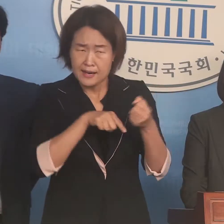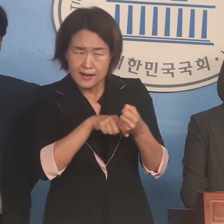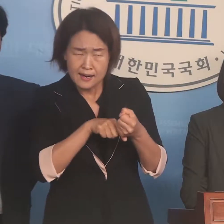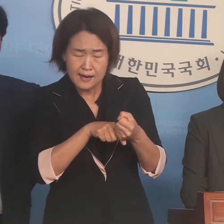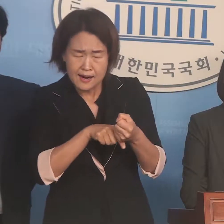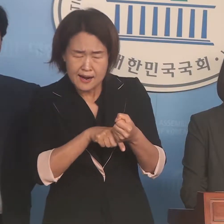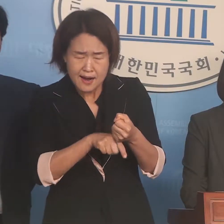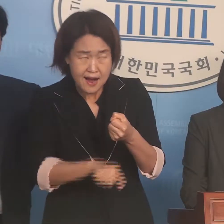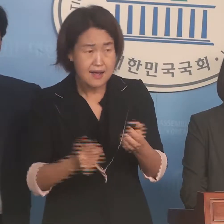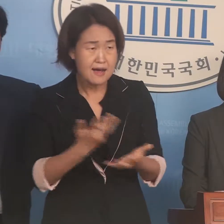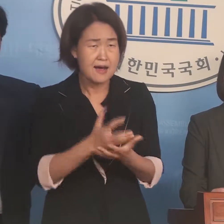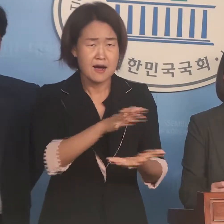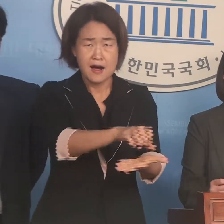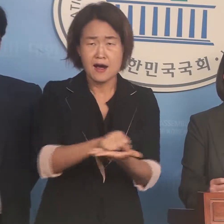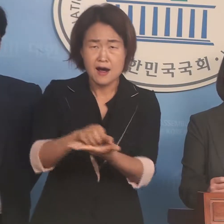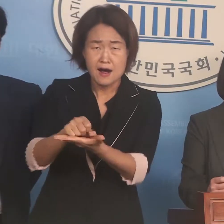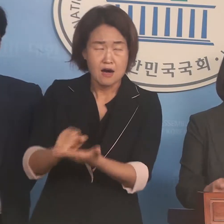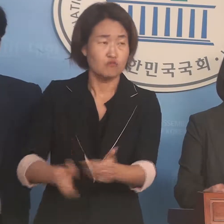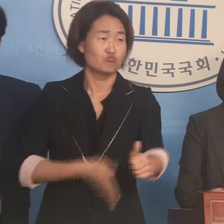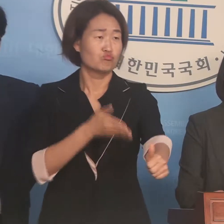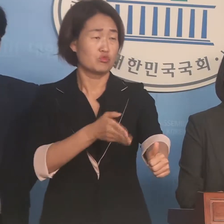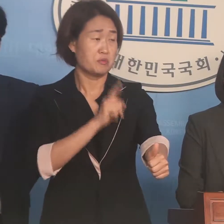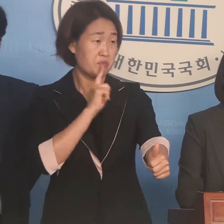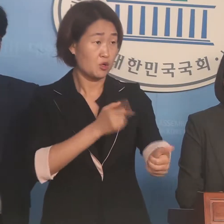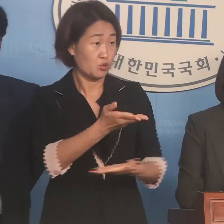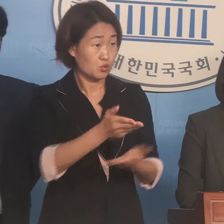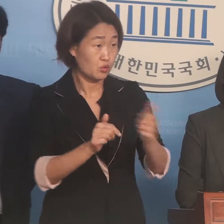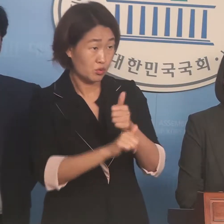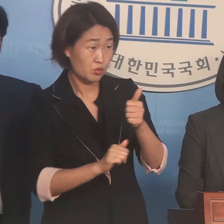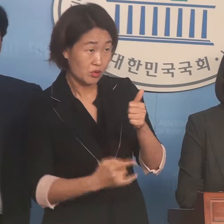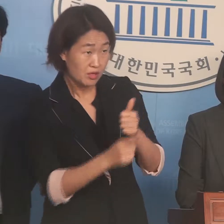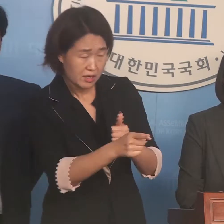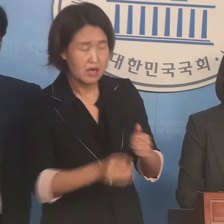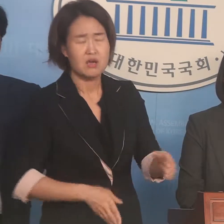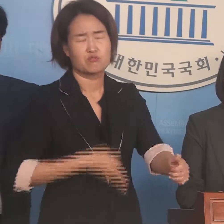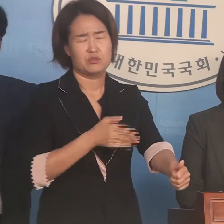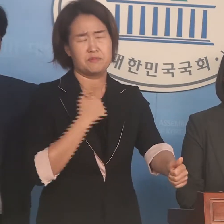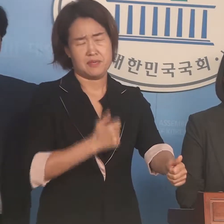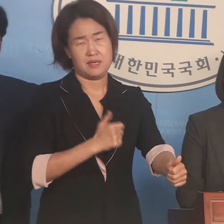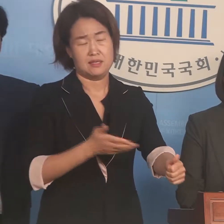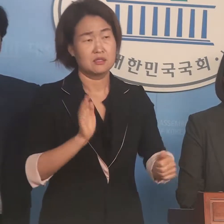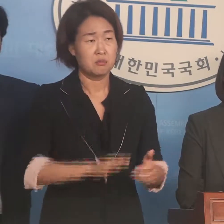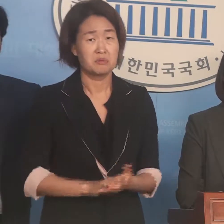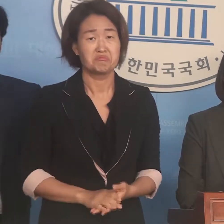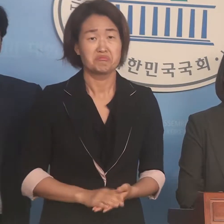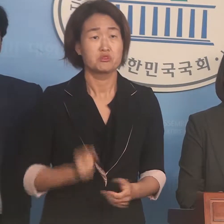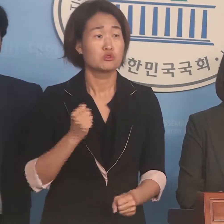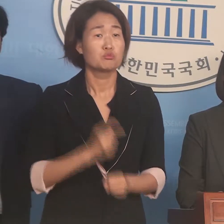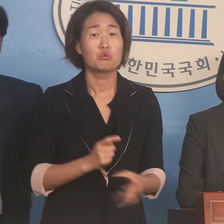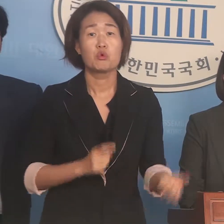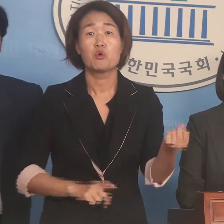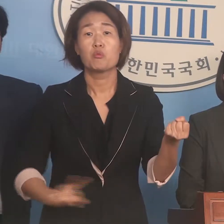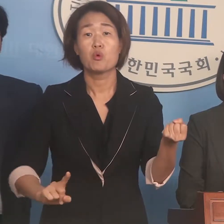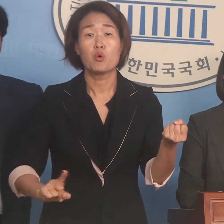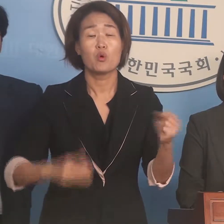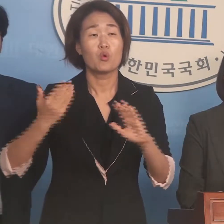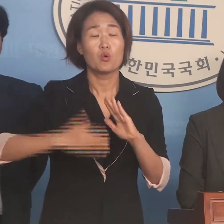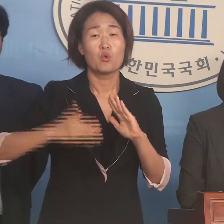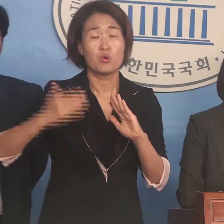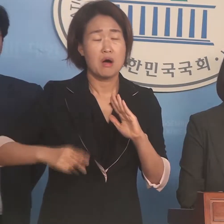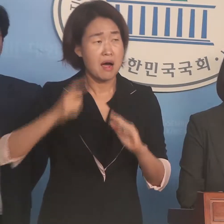확보한 자료를 제출해달라고 공정위에 요청했지만 갑질 피해자인 소송의 원고도 이미 가지고 있는